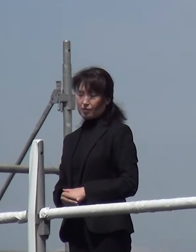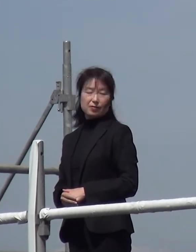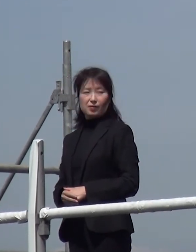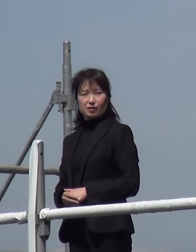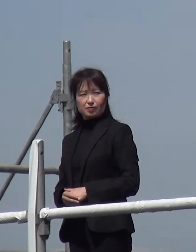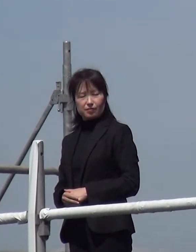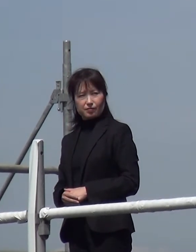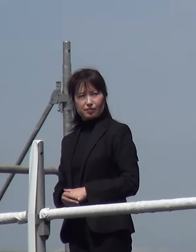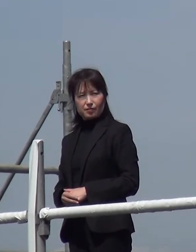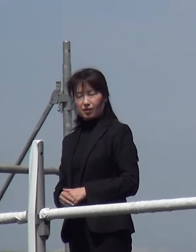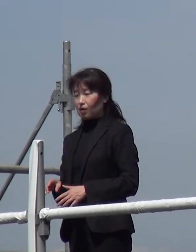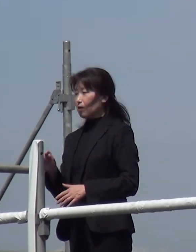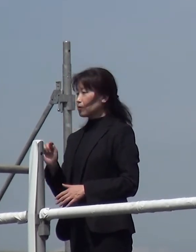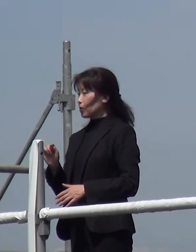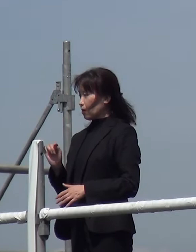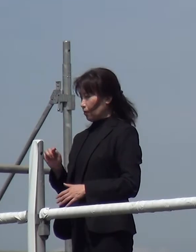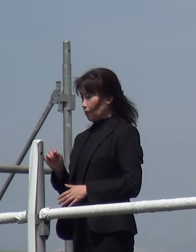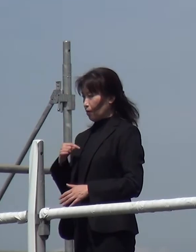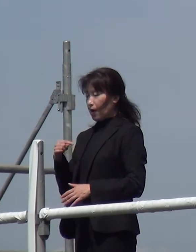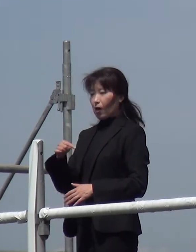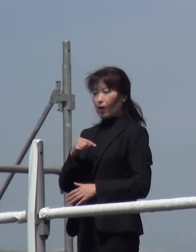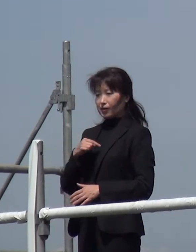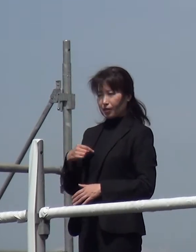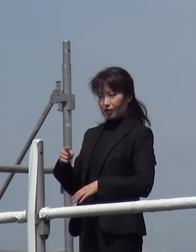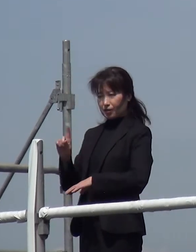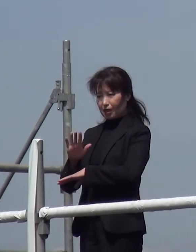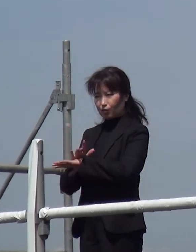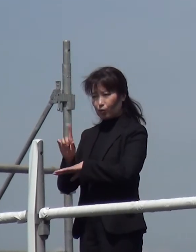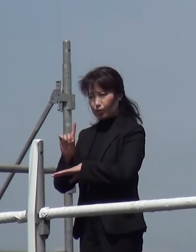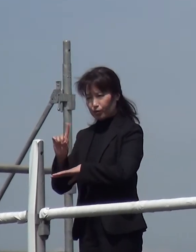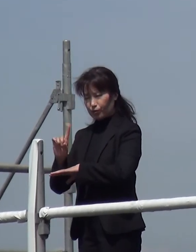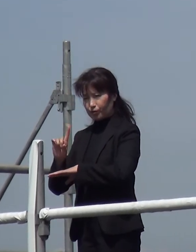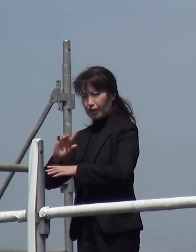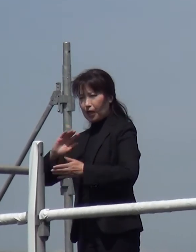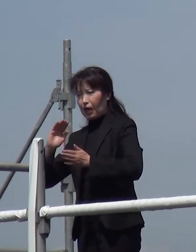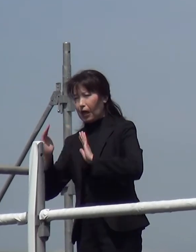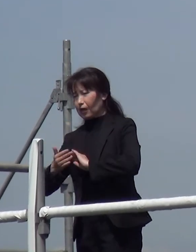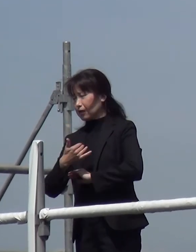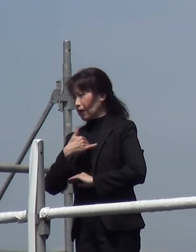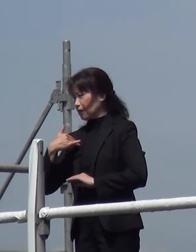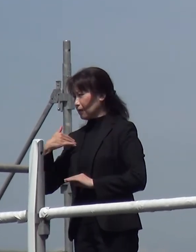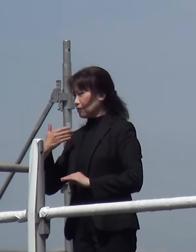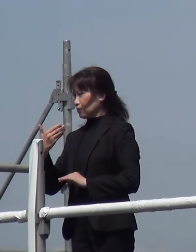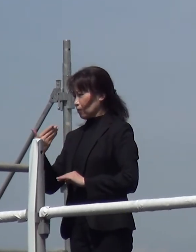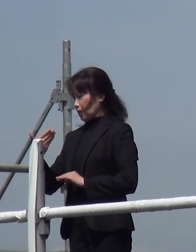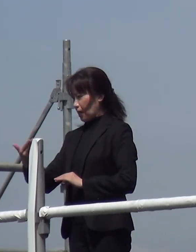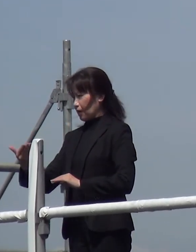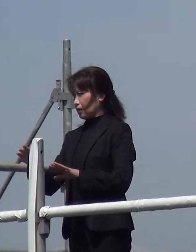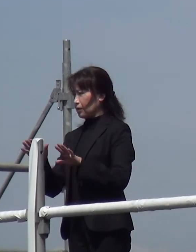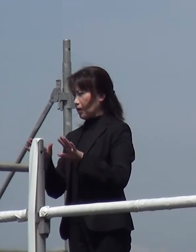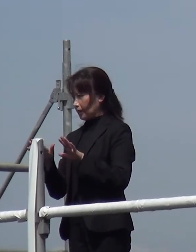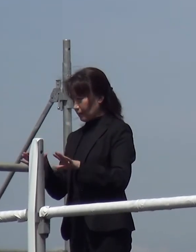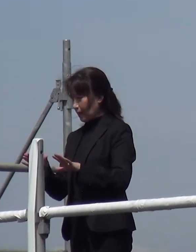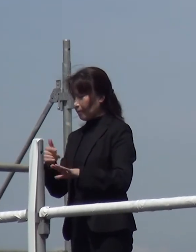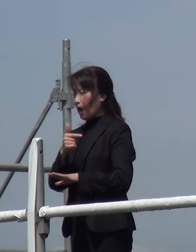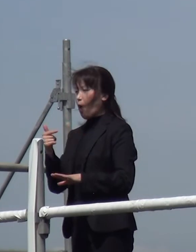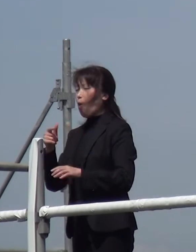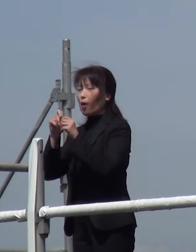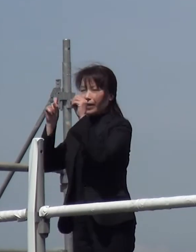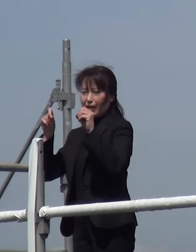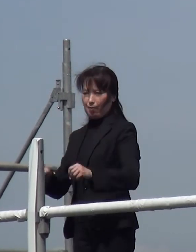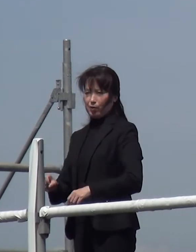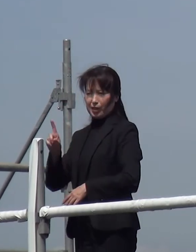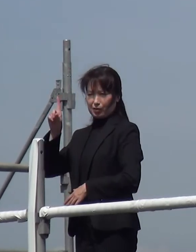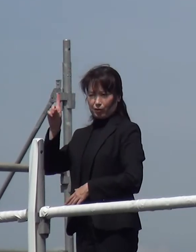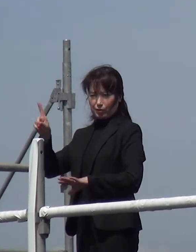か。それを私たちはどのようにひっくり返すかということが、今最も大きい問題の一つ